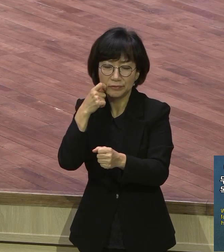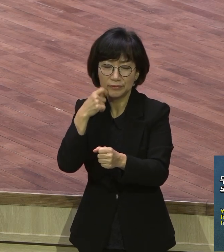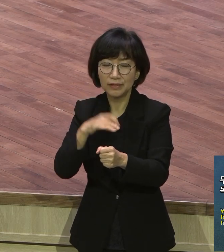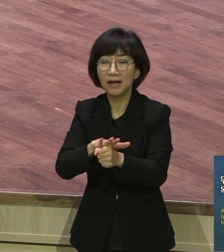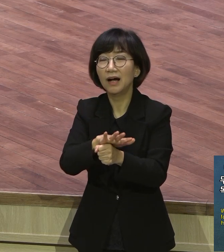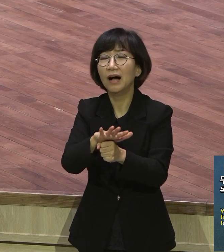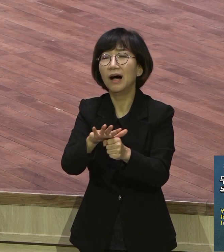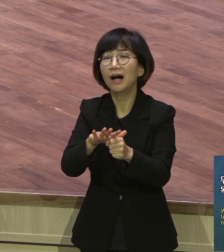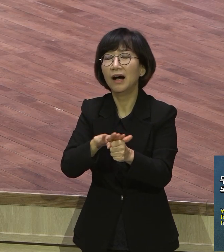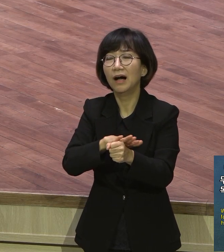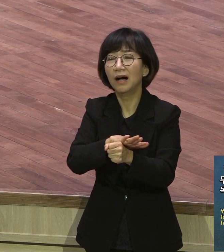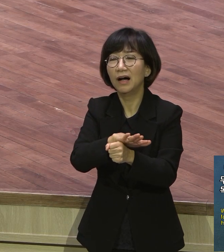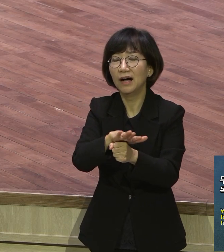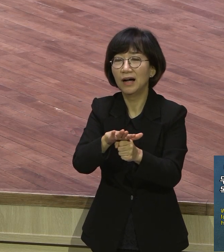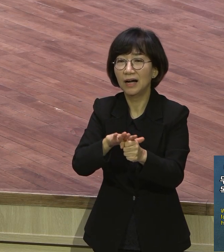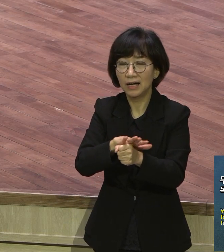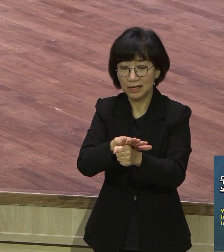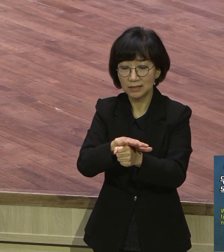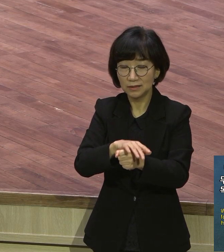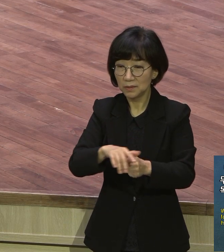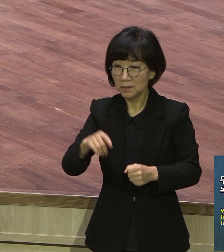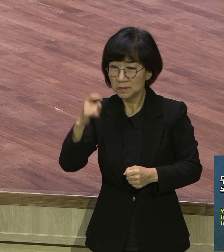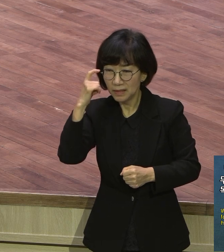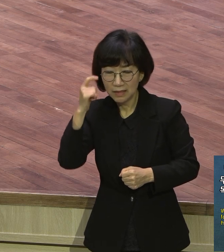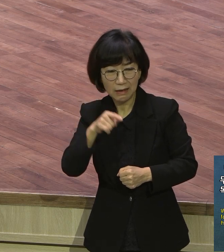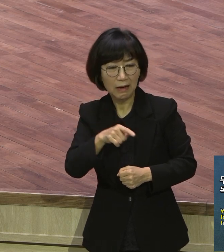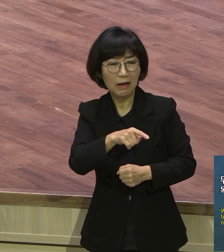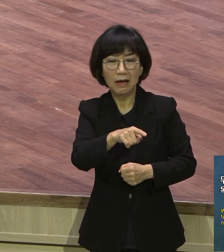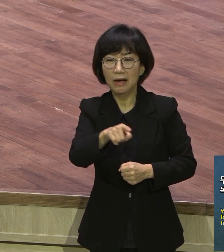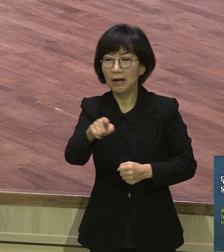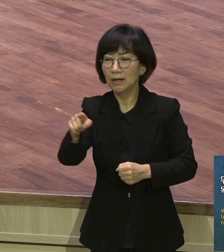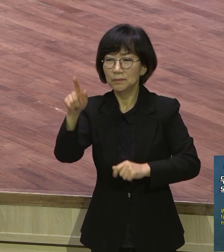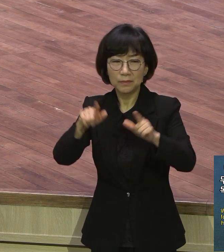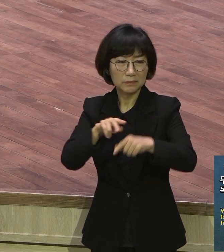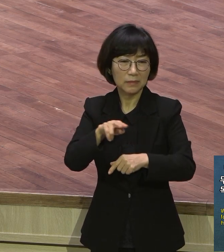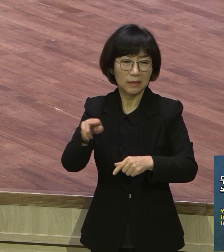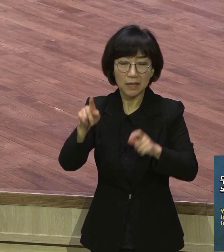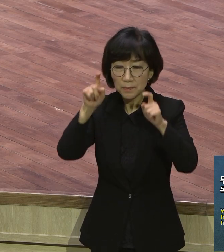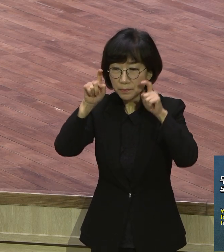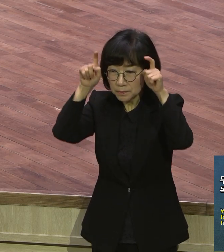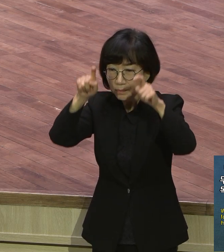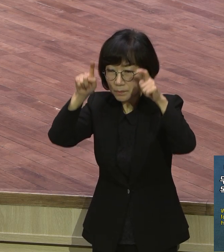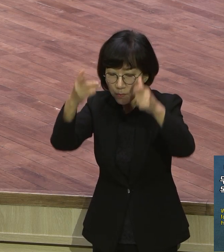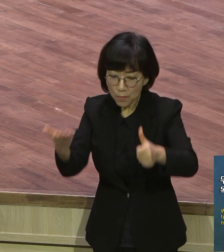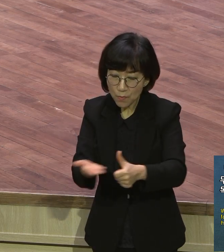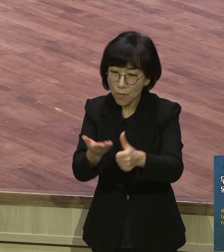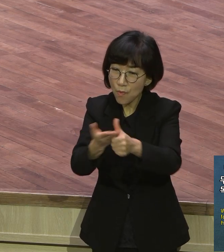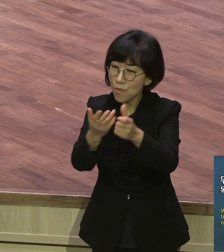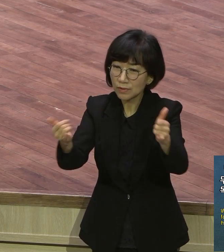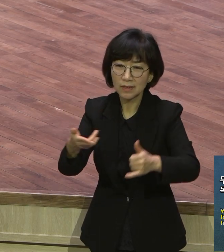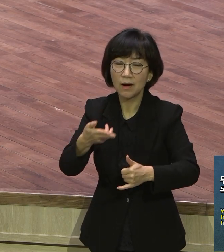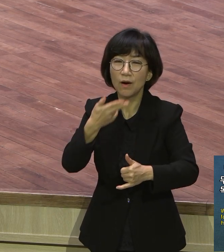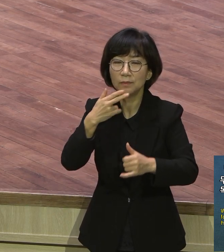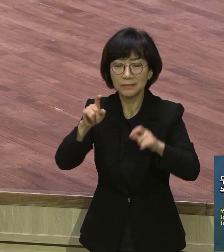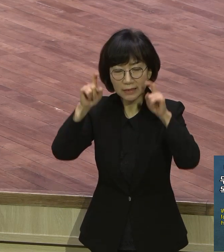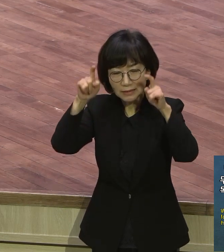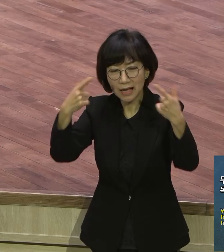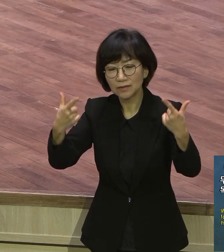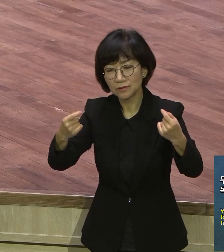그래요 물을 보시고 불상이 여기 있어야 여기시니 이는 그들의 목잡이 양같이 고생함이 뭐여